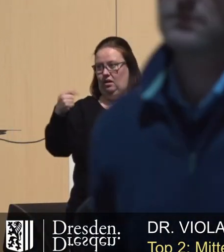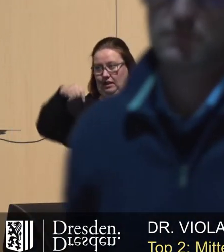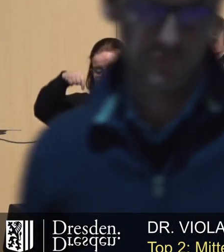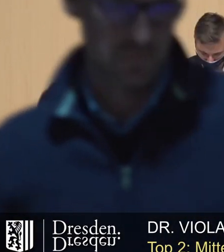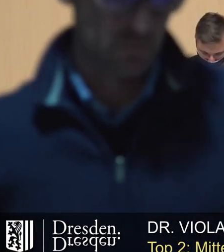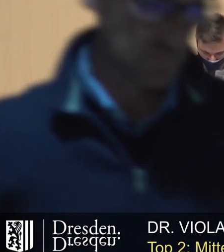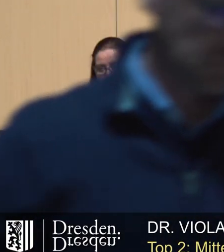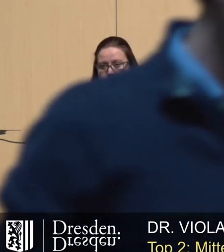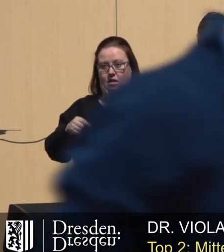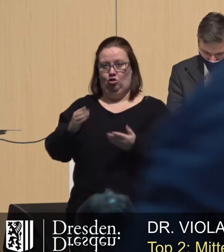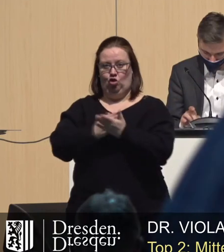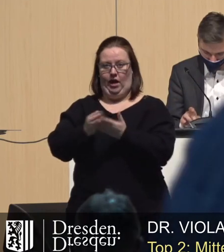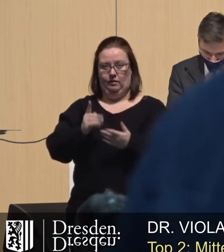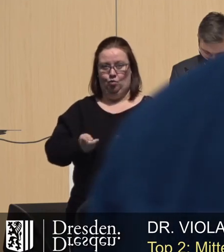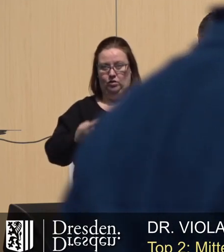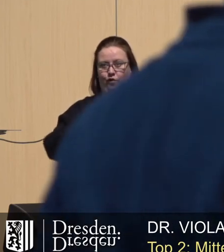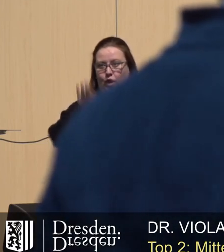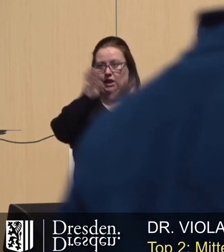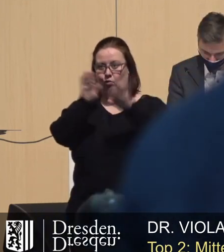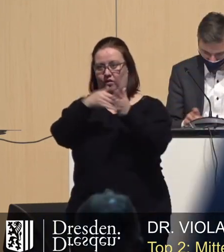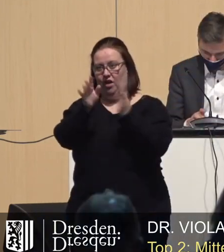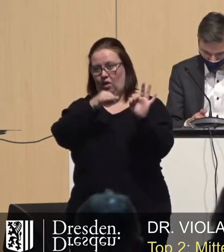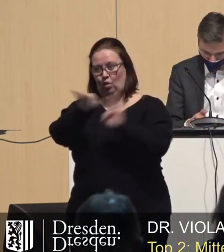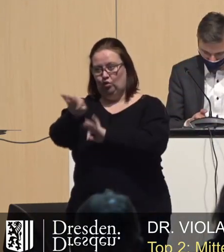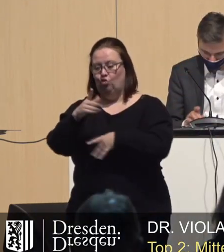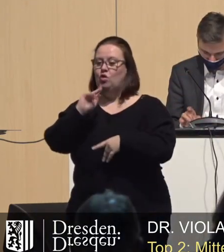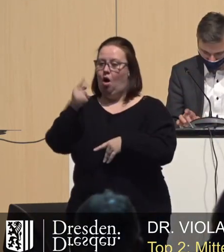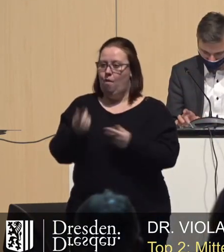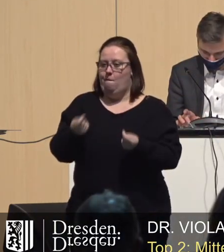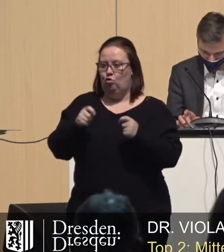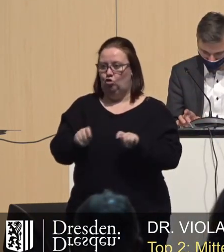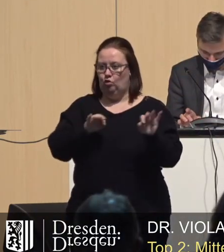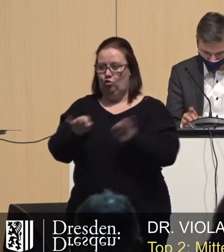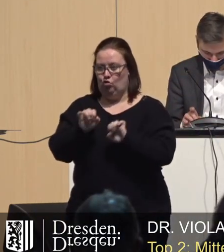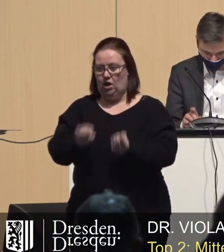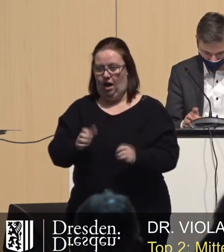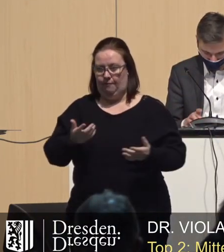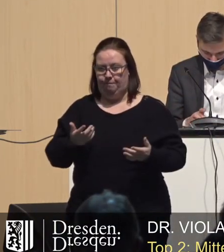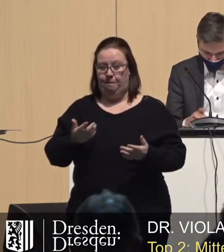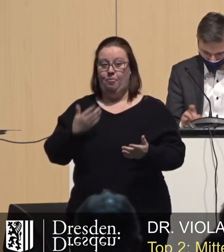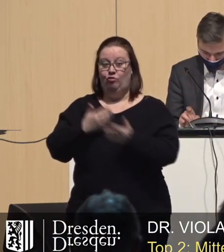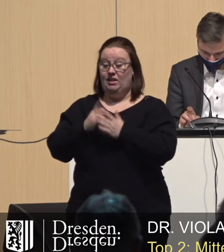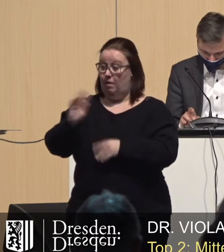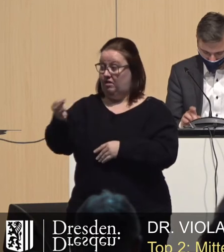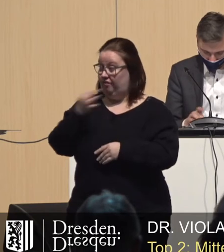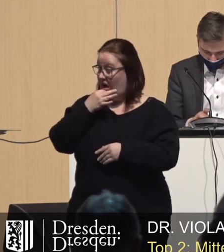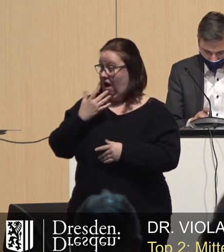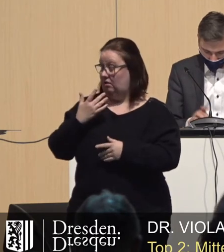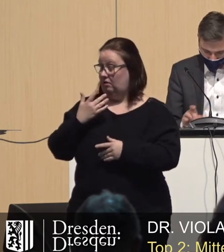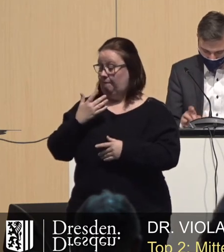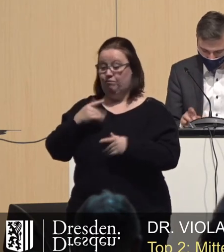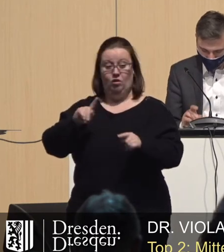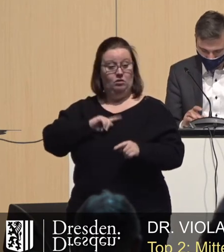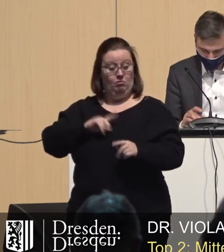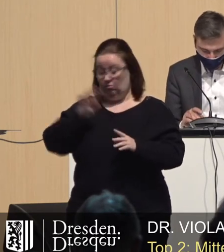hier dafür sorgen müssen, dass Demokratie weiter stattfindet und dass Beschlüsse gefällt werden können. Und wenn Sie mich persönlich fragen, bin